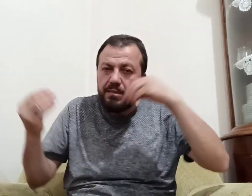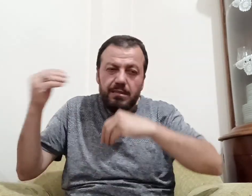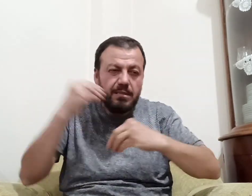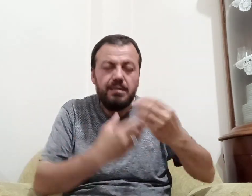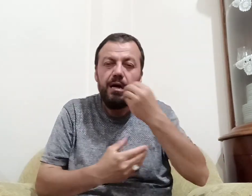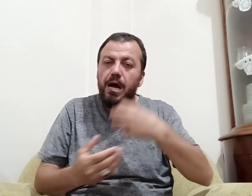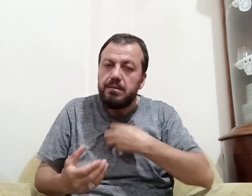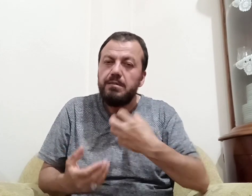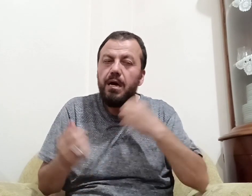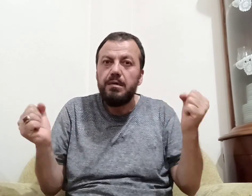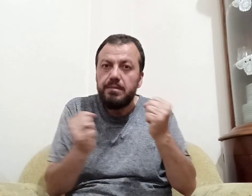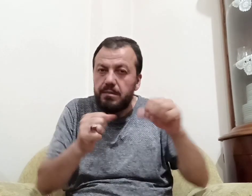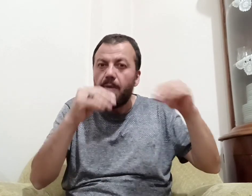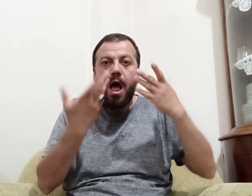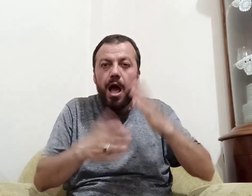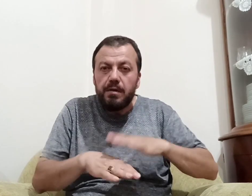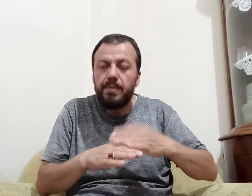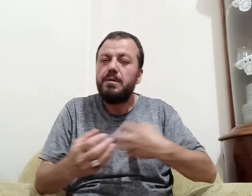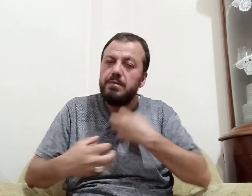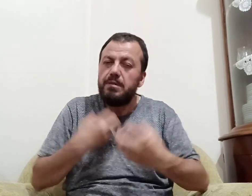Tabii büyük bir pişmanlık içerisinde.